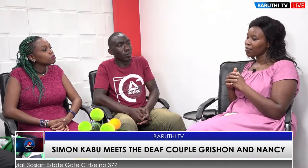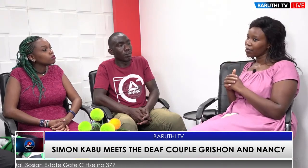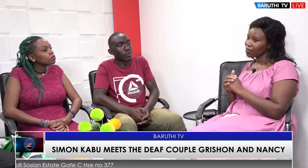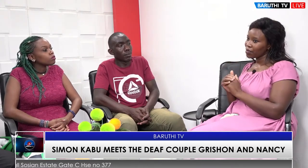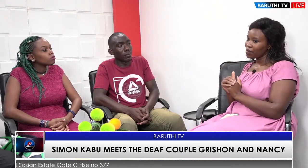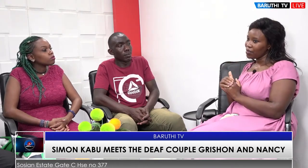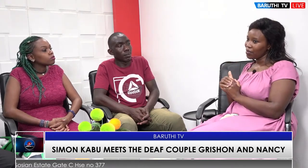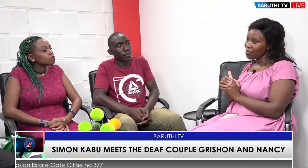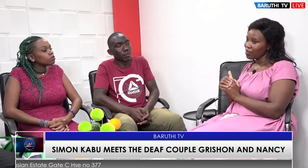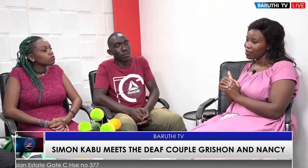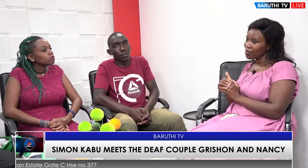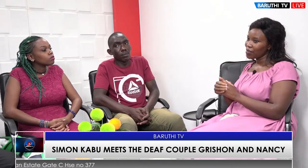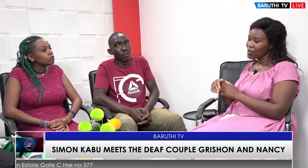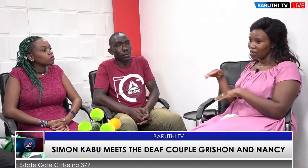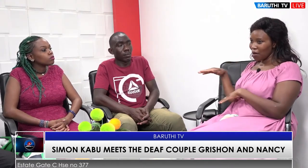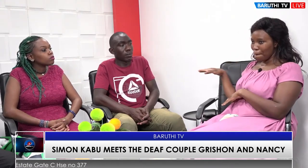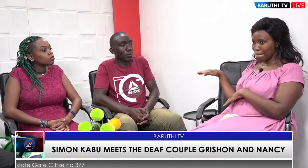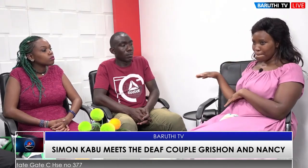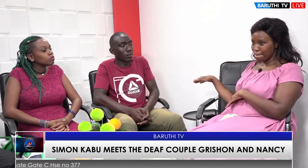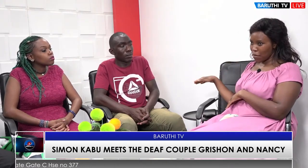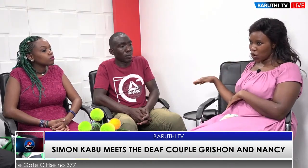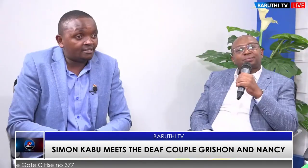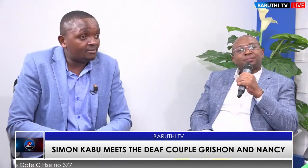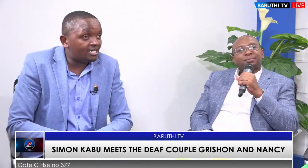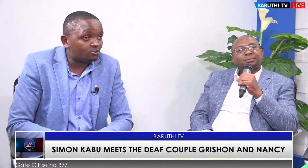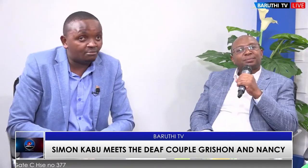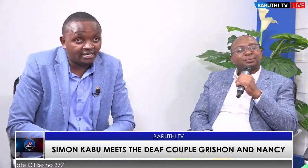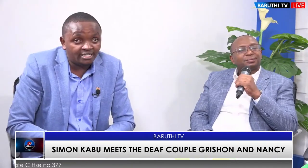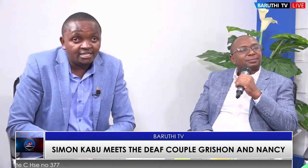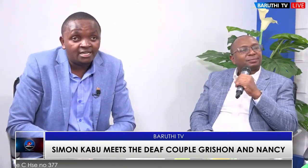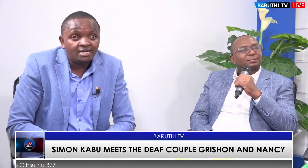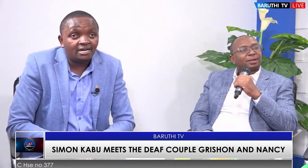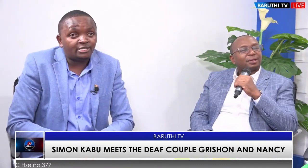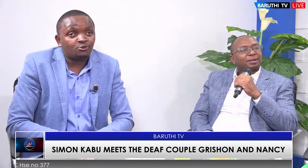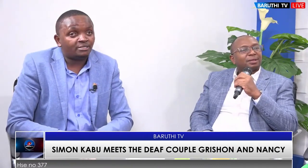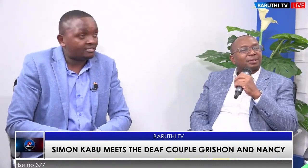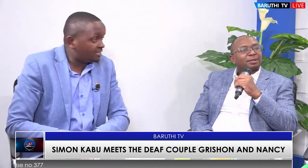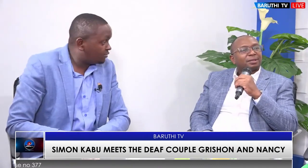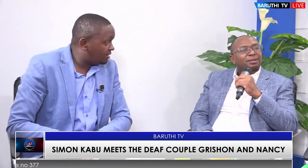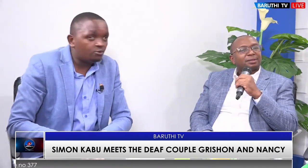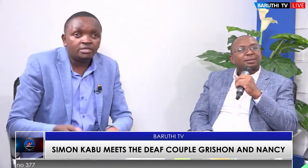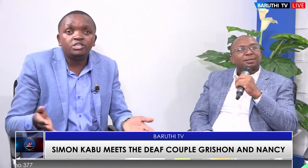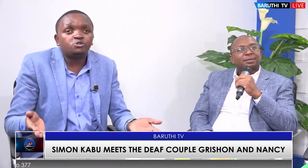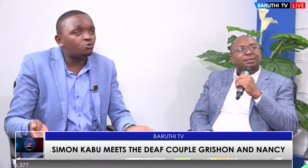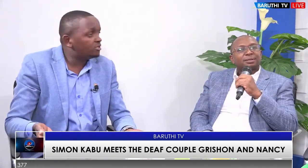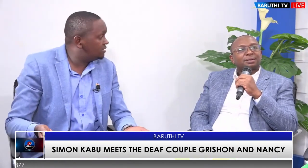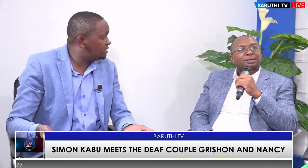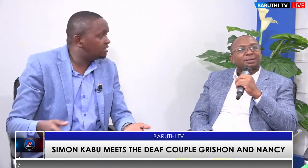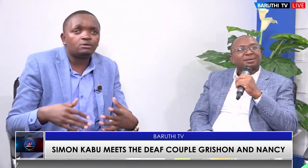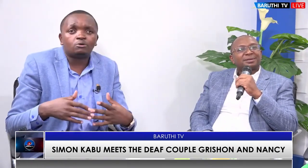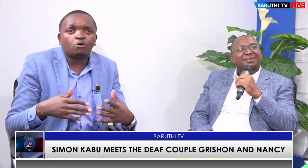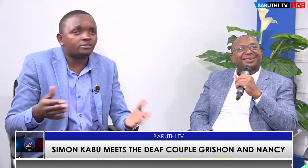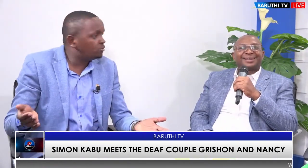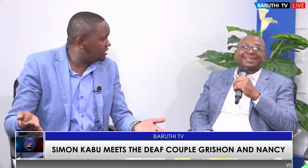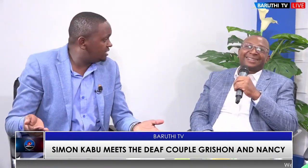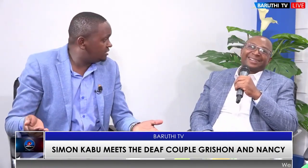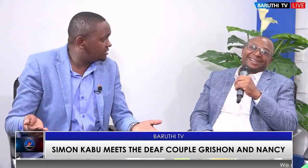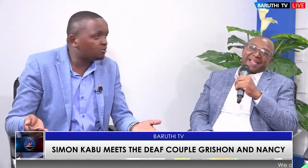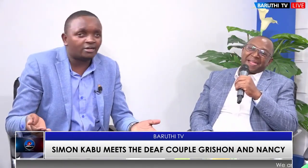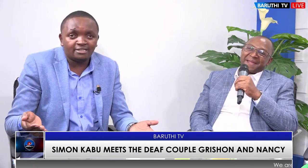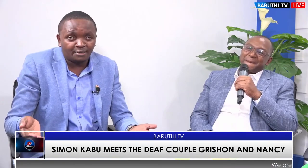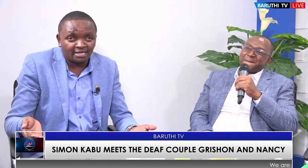na yeye. So we have Ruth today with us. Na yeye ndiye anawaelezea chochote chenye tunasema,